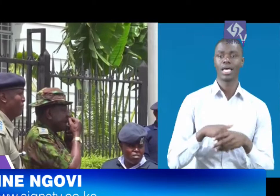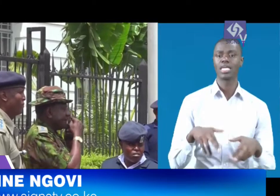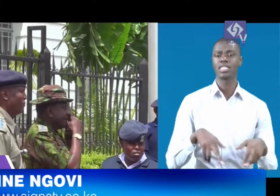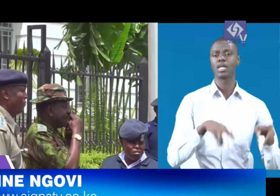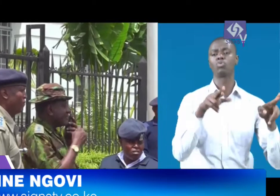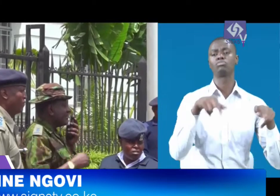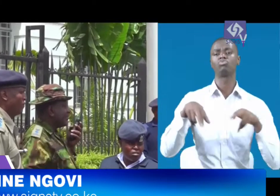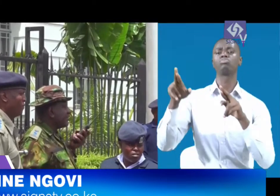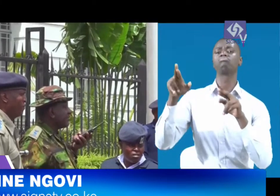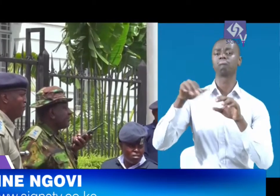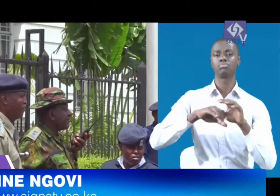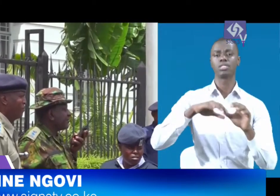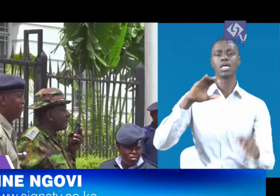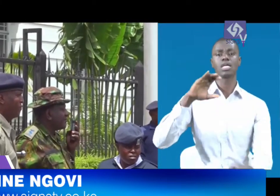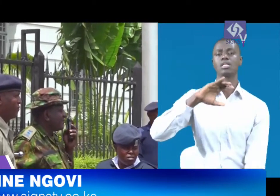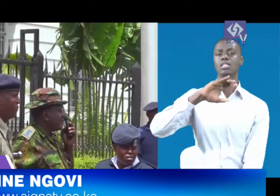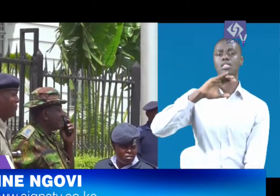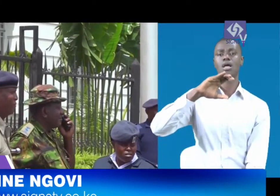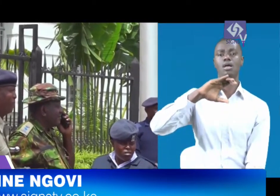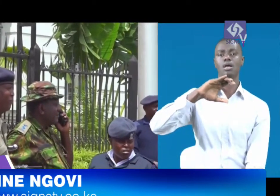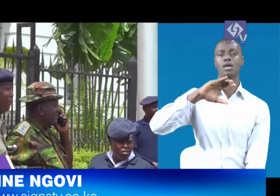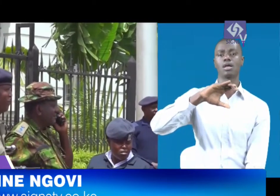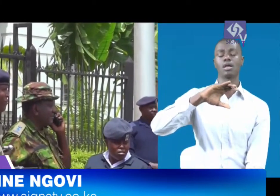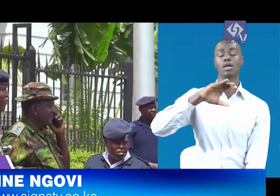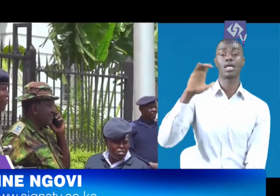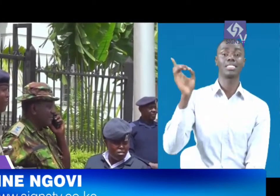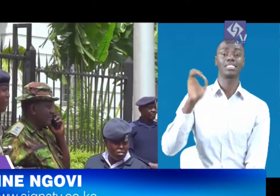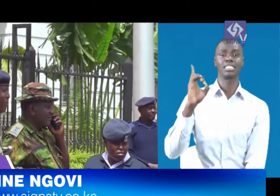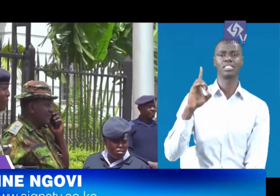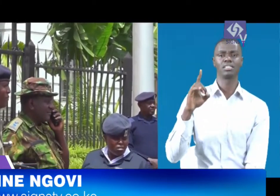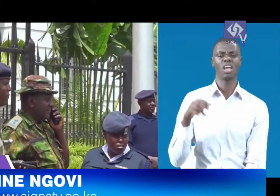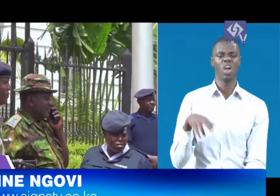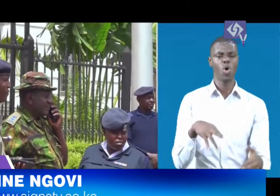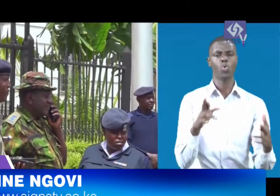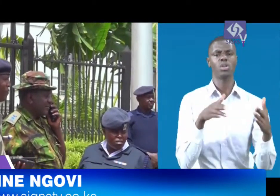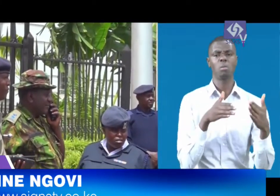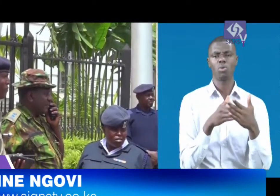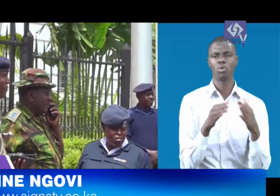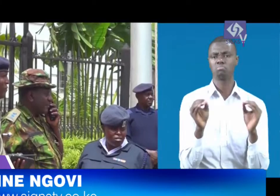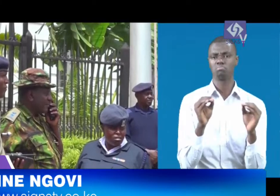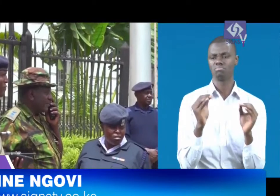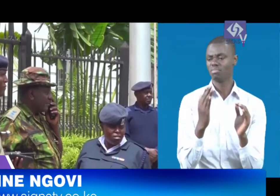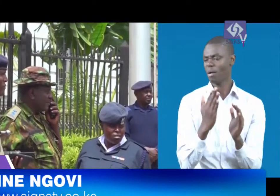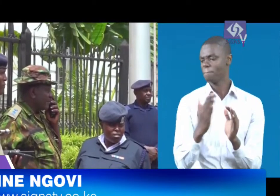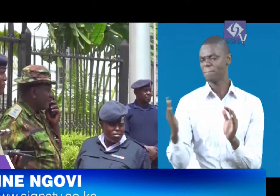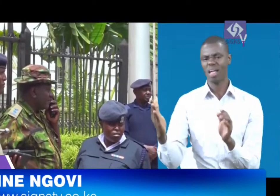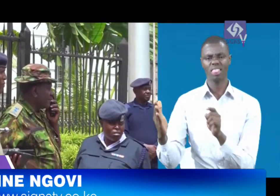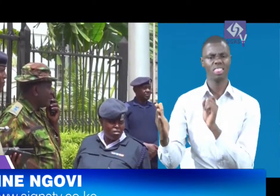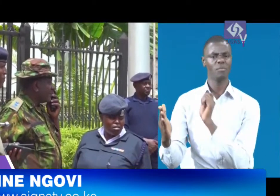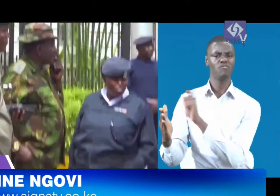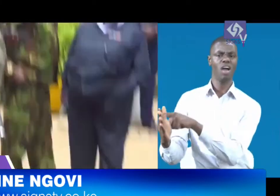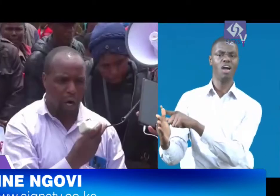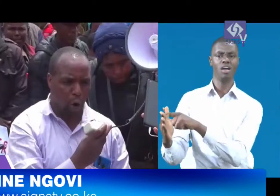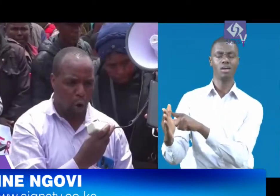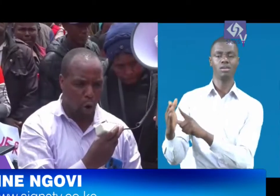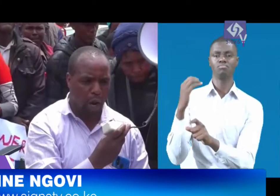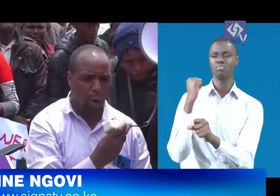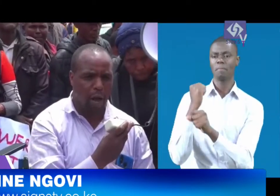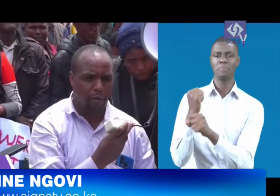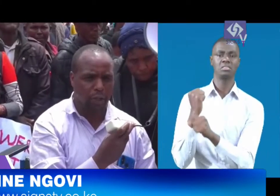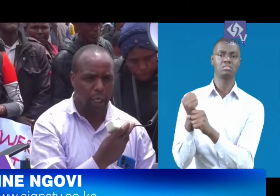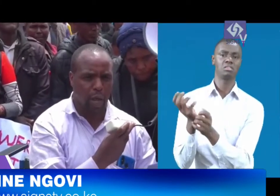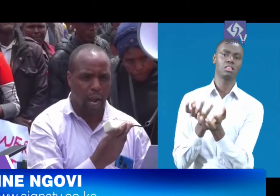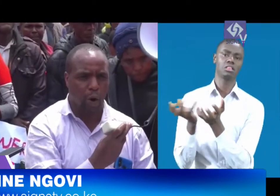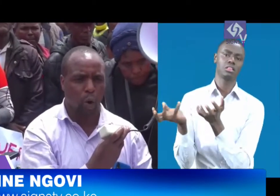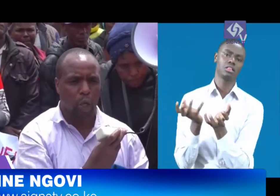zote katika jiji la Nairobi, na hatufungi barabara zozote, tuko kando bali sana na tunafanya biashara dogo.